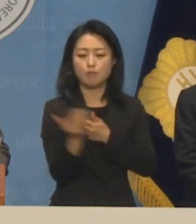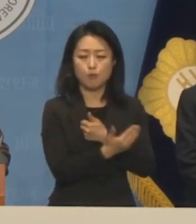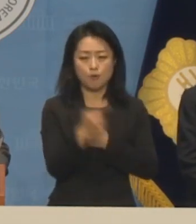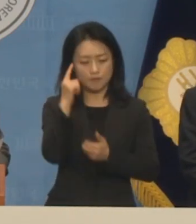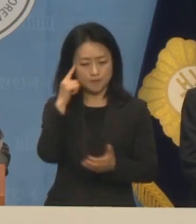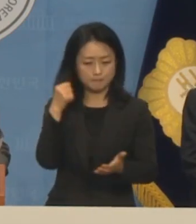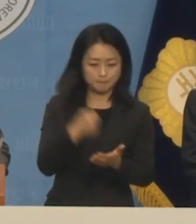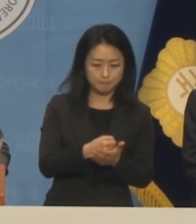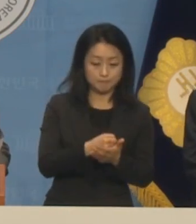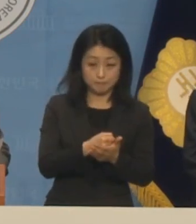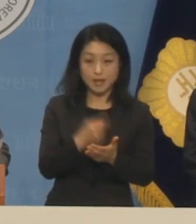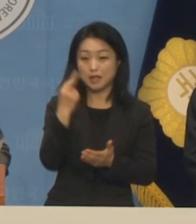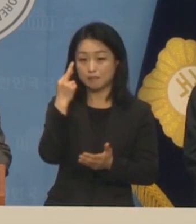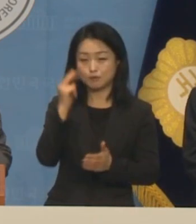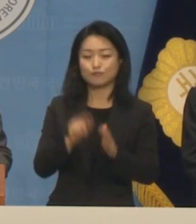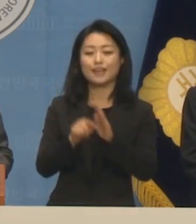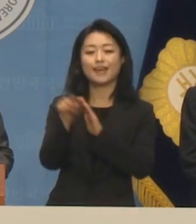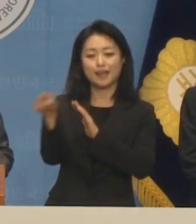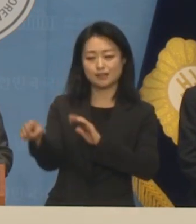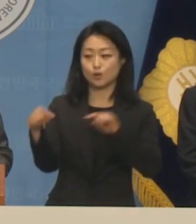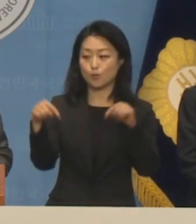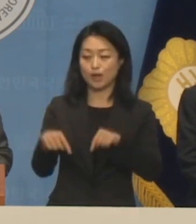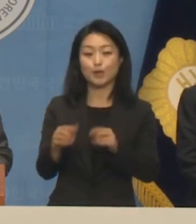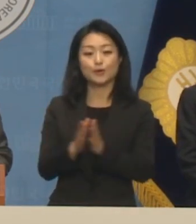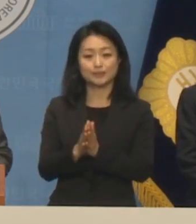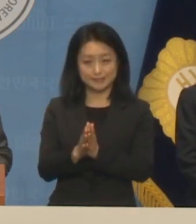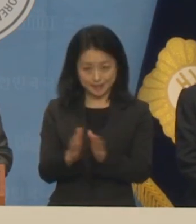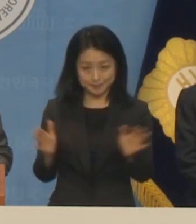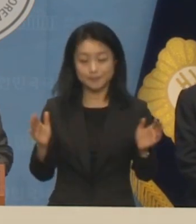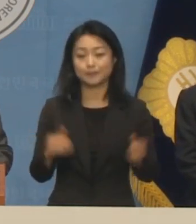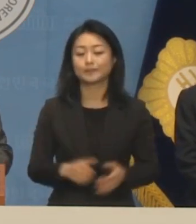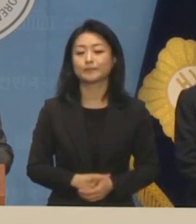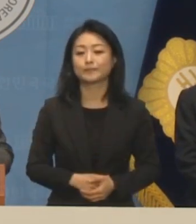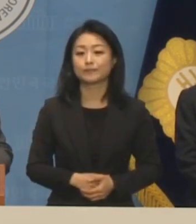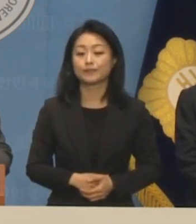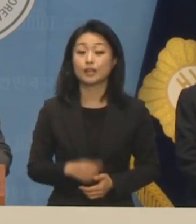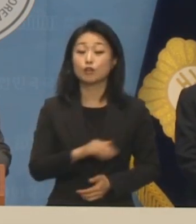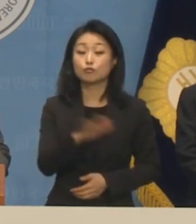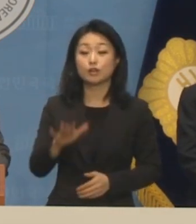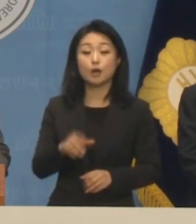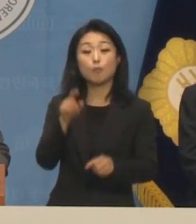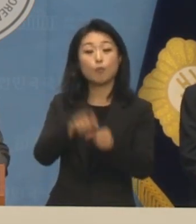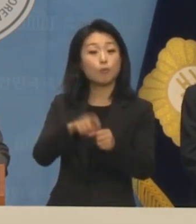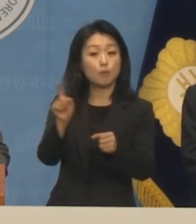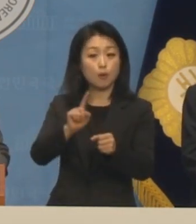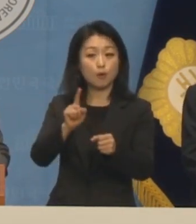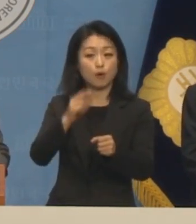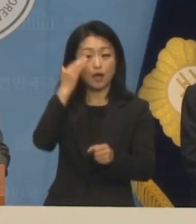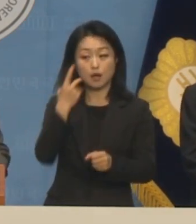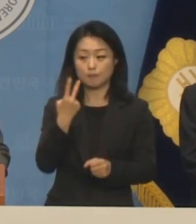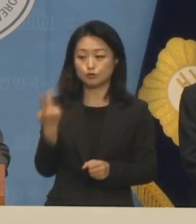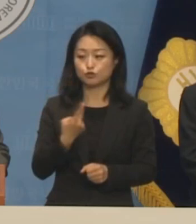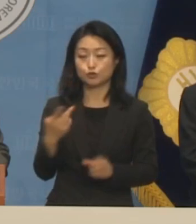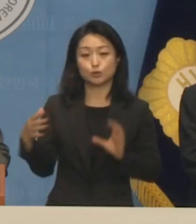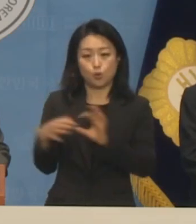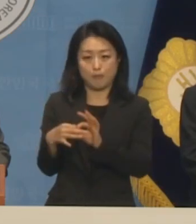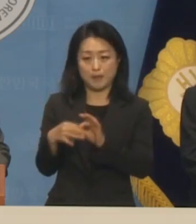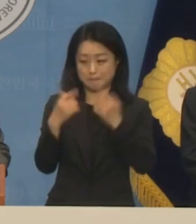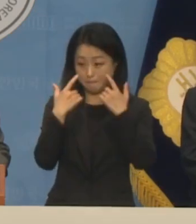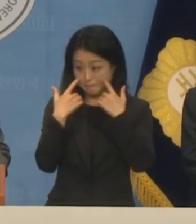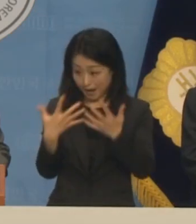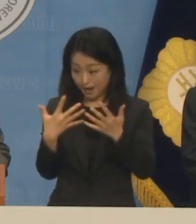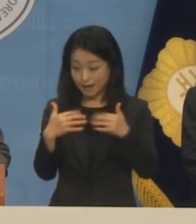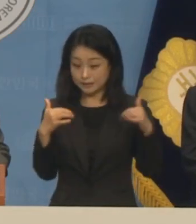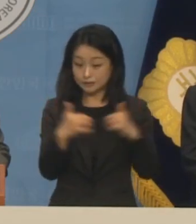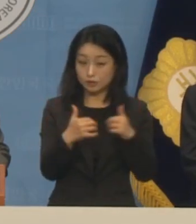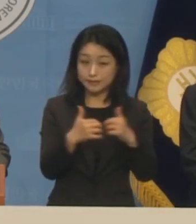의지를 갖고 방미 외교를 수행하였습니다. 우리의 방미 목표는 한미동맹 점검을 통해